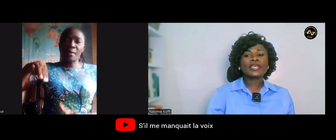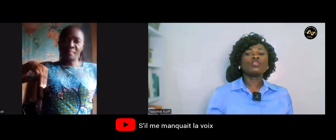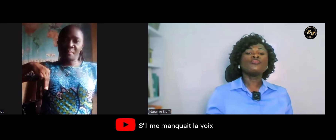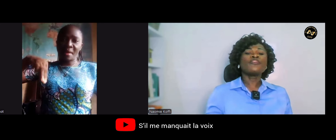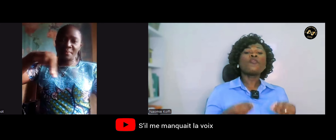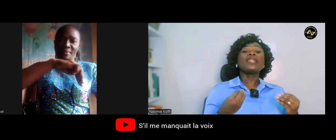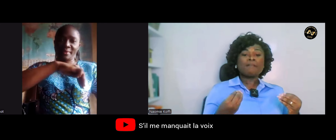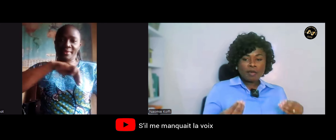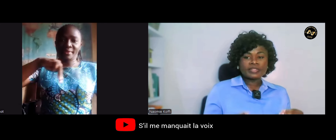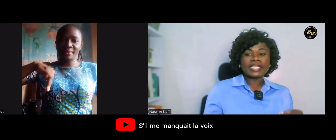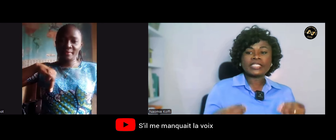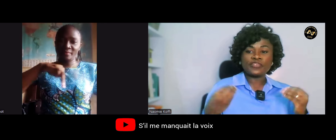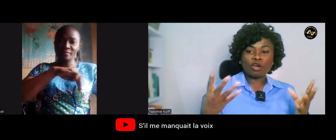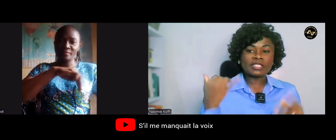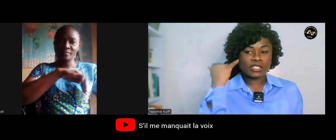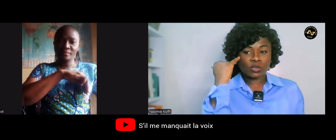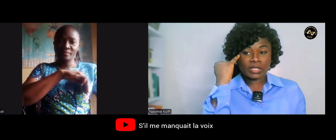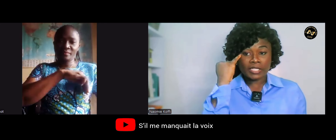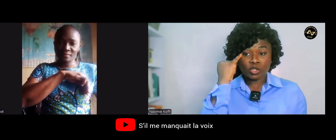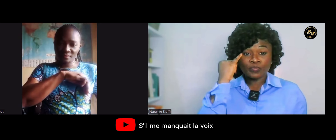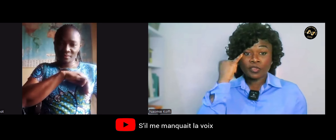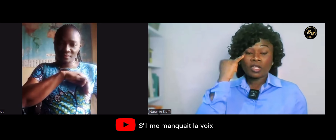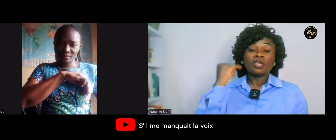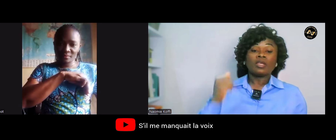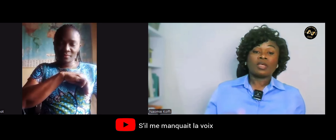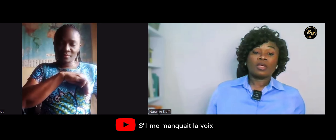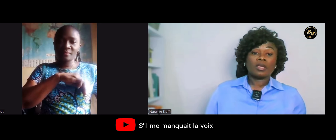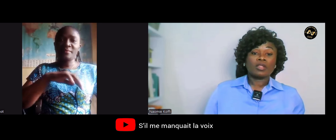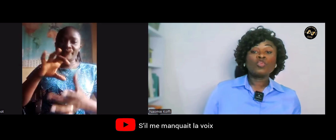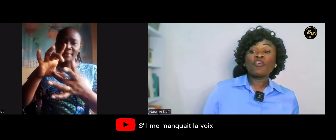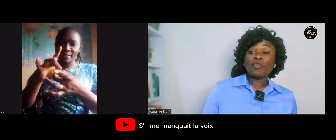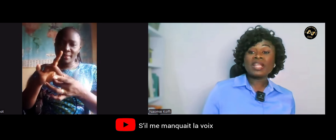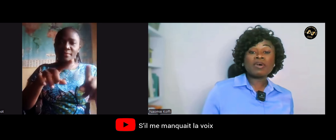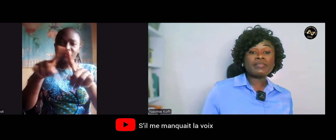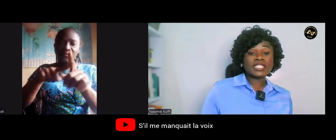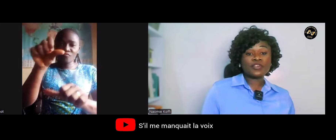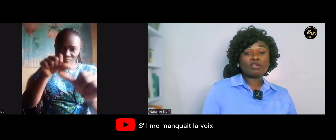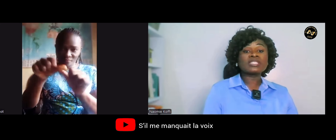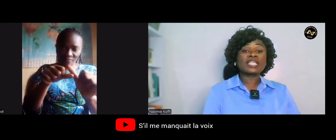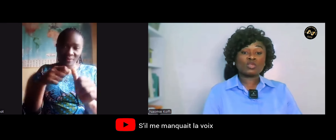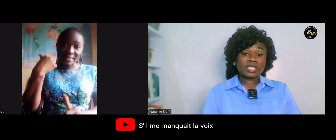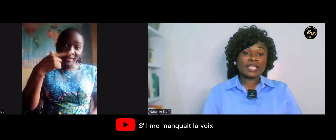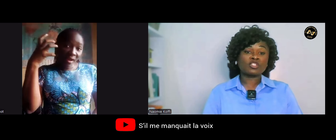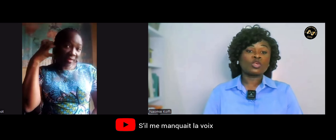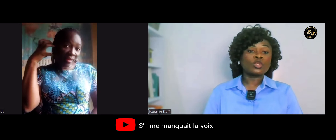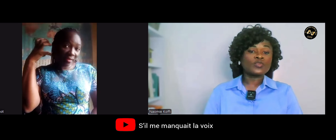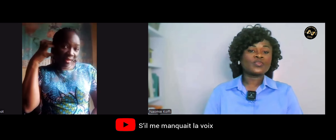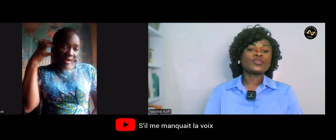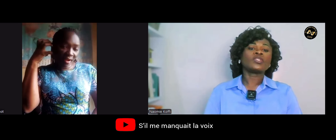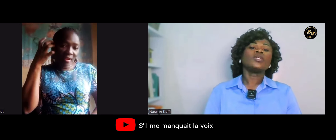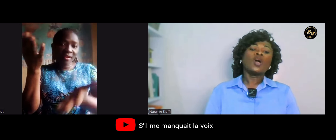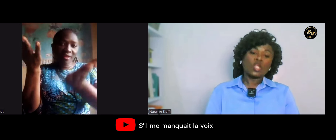OK, nous formons les membres des différentes associations. Nous formons les membres des différentes